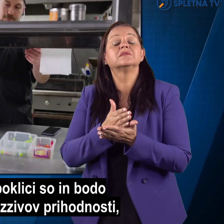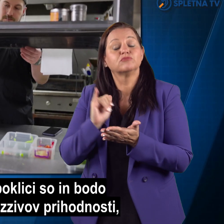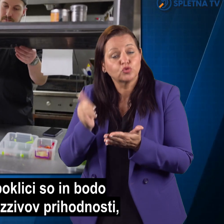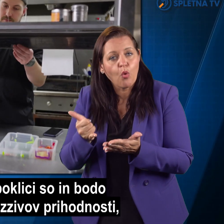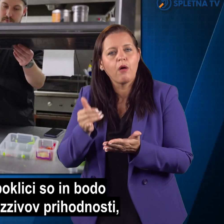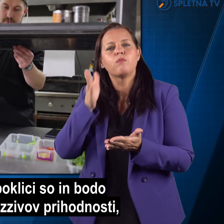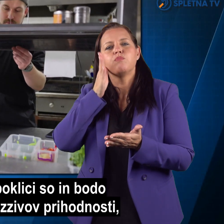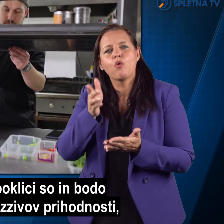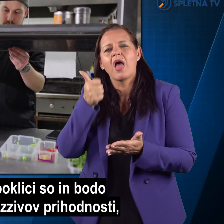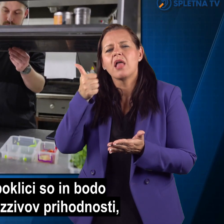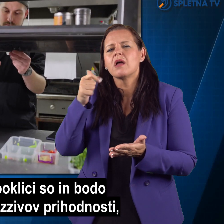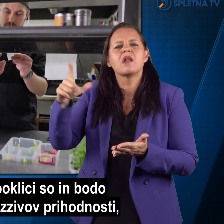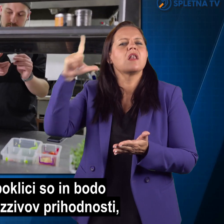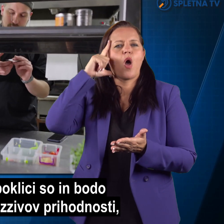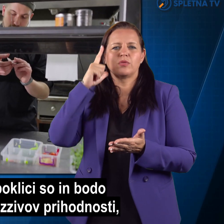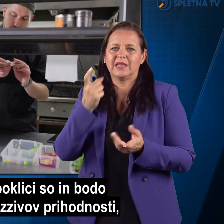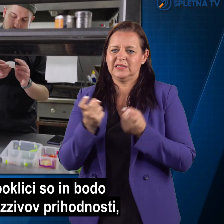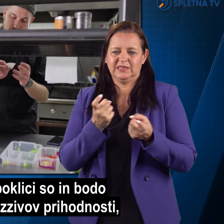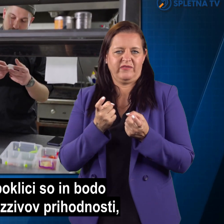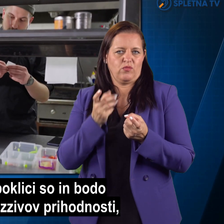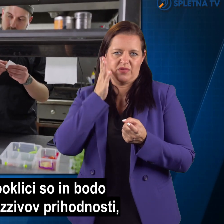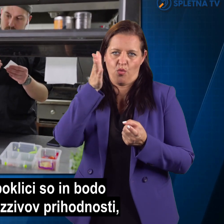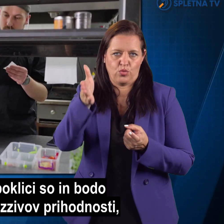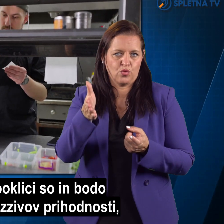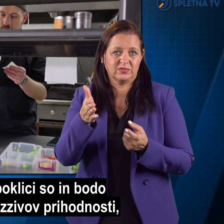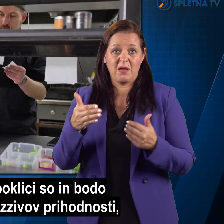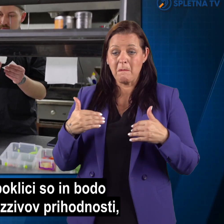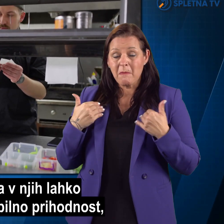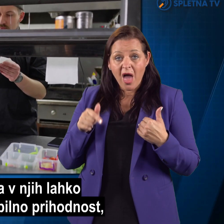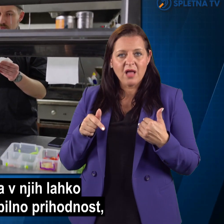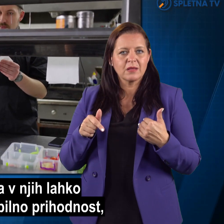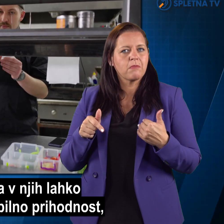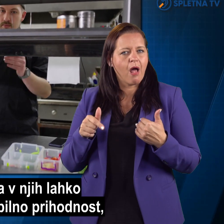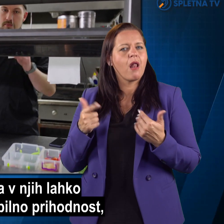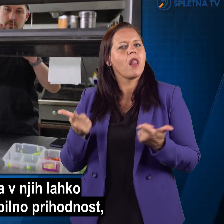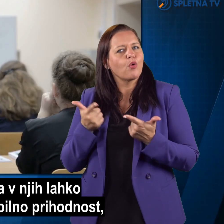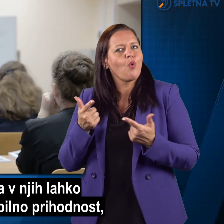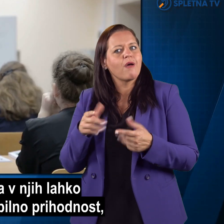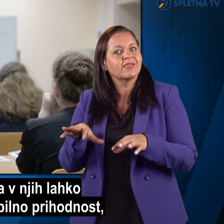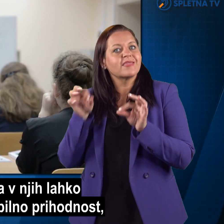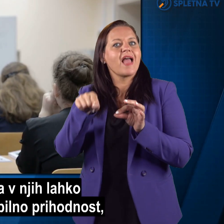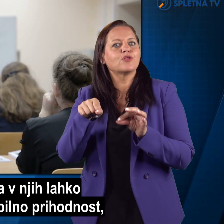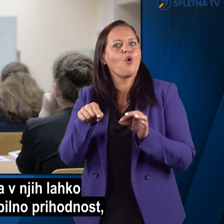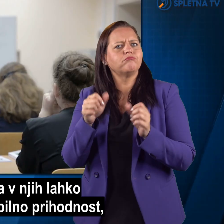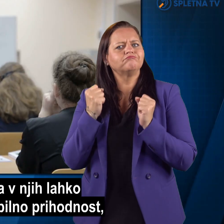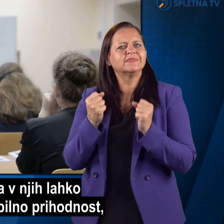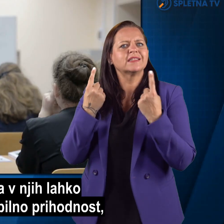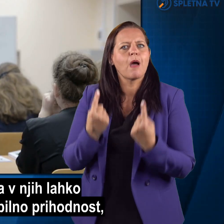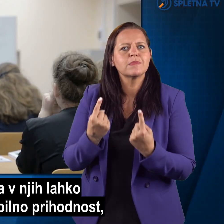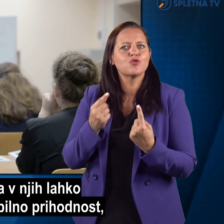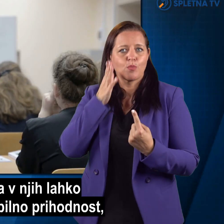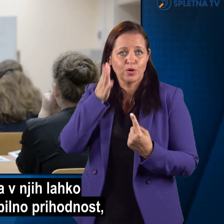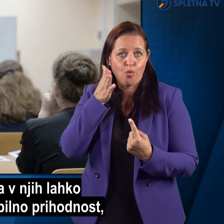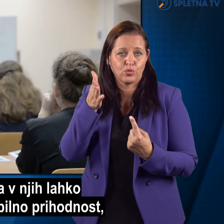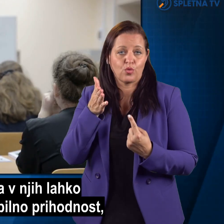Deficitarni poklici so in bodo eden glavnih izzivov prihodnosti. Mladi pa v njih lahko najdejo stabilno